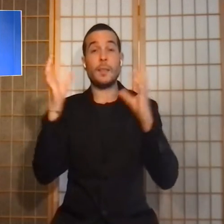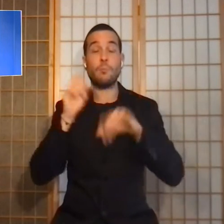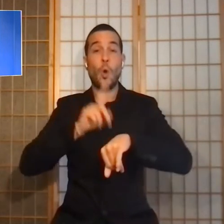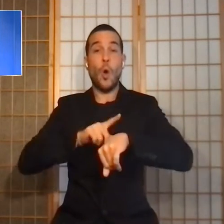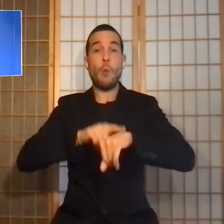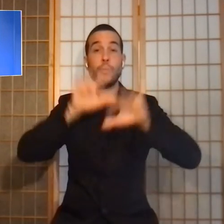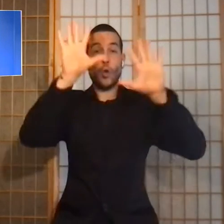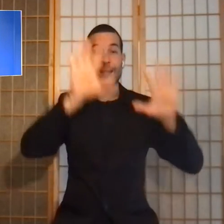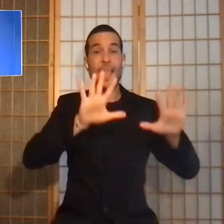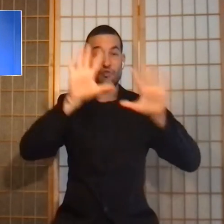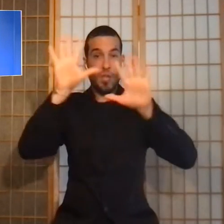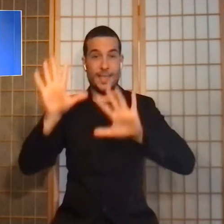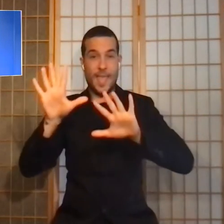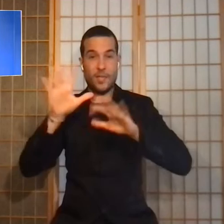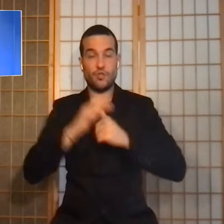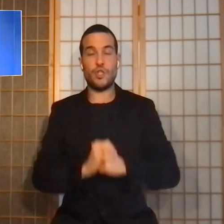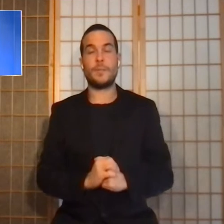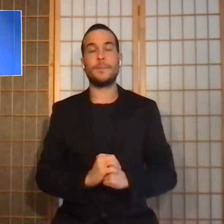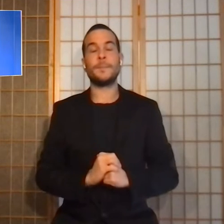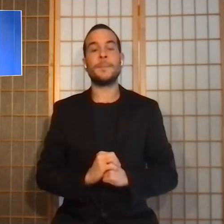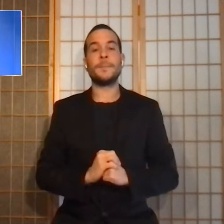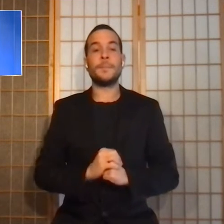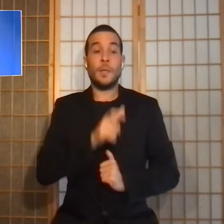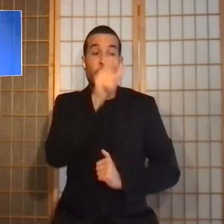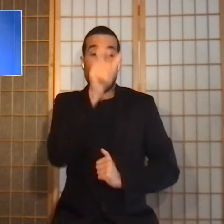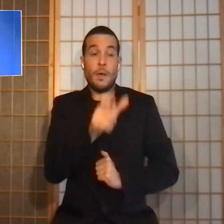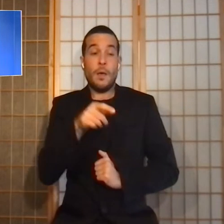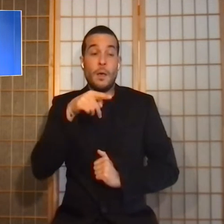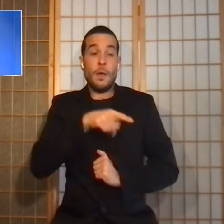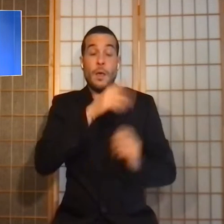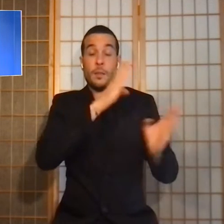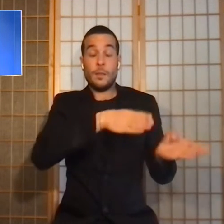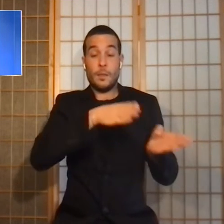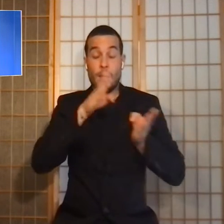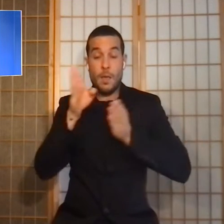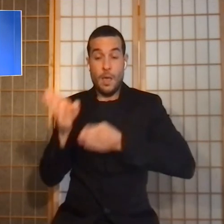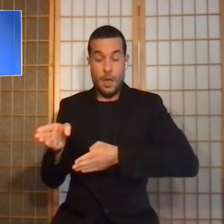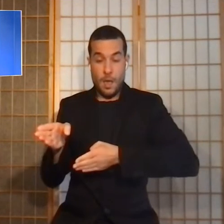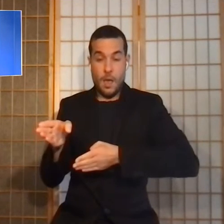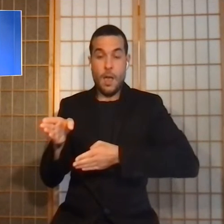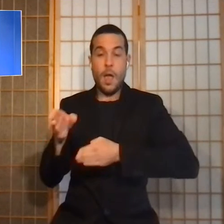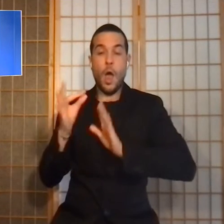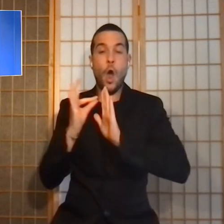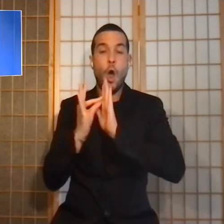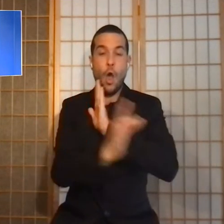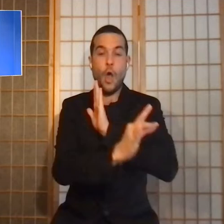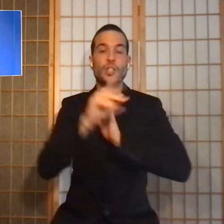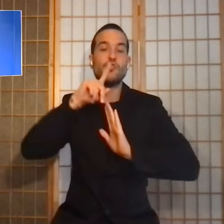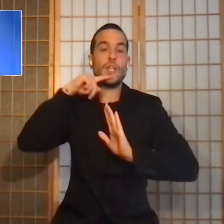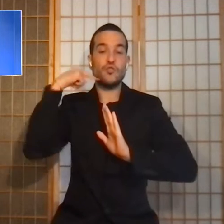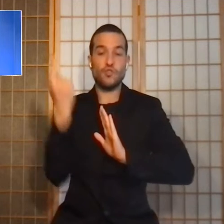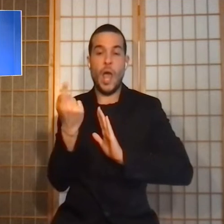e 10. Il 48enne è stato trasportato in codice giallo al